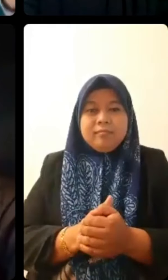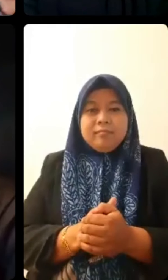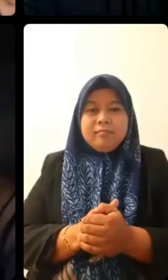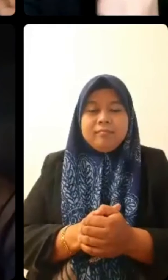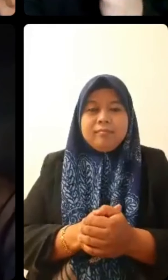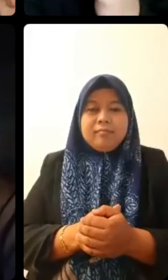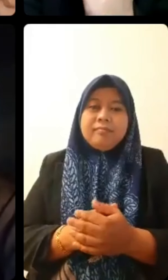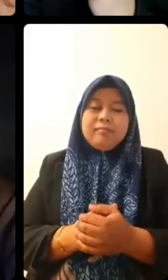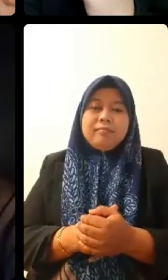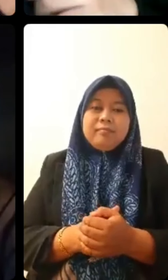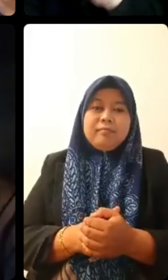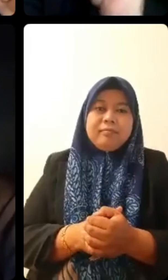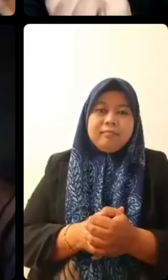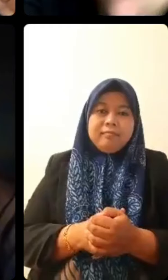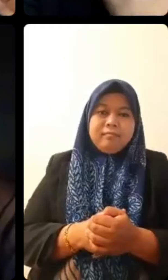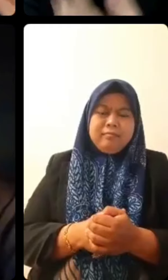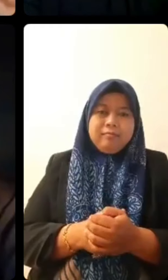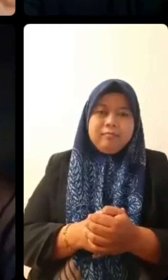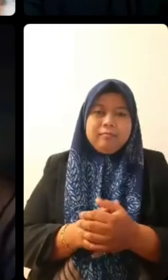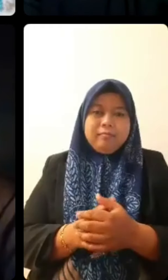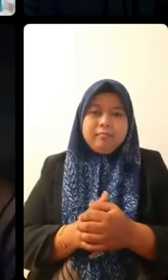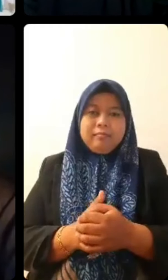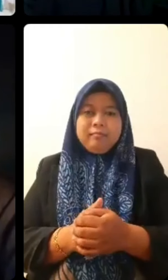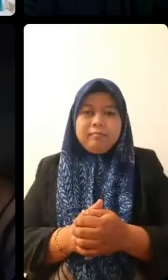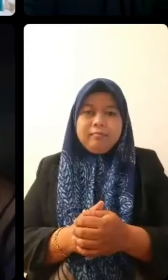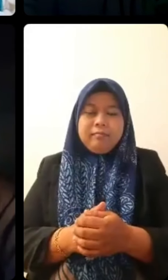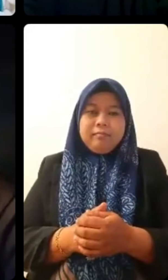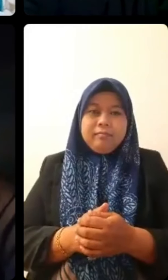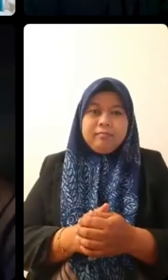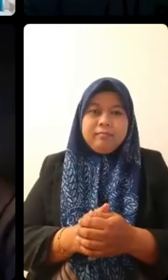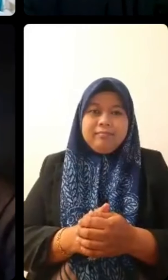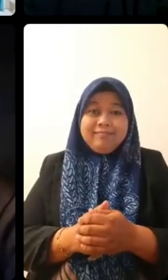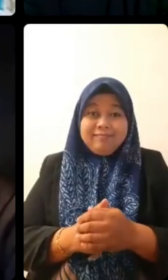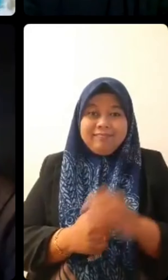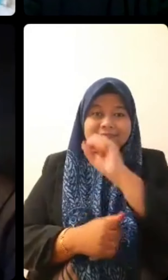okay, soalan ni dituju kepada Cik Anis.